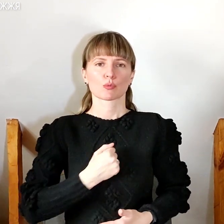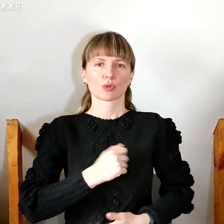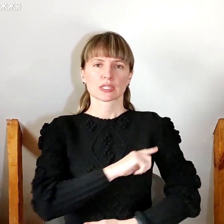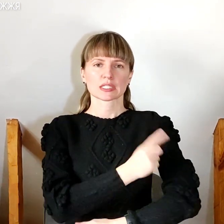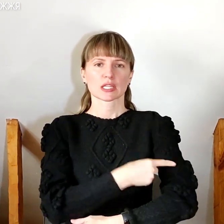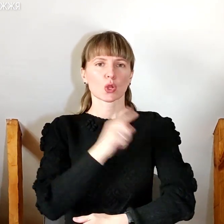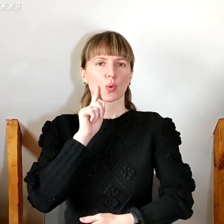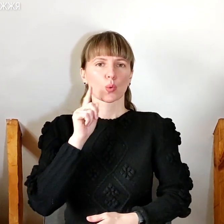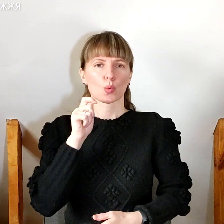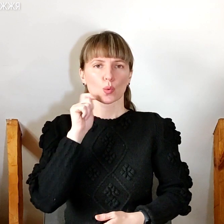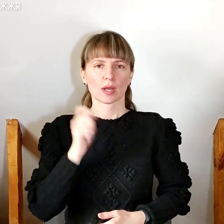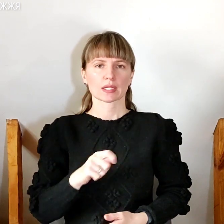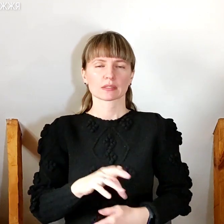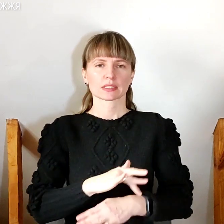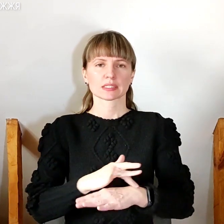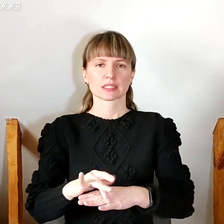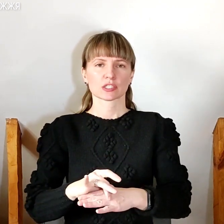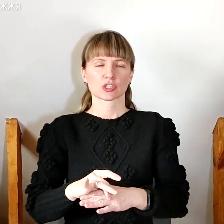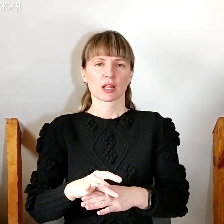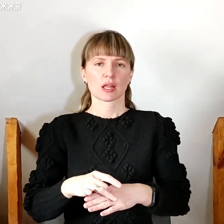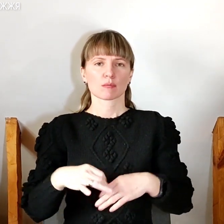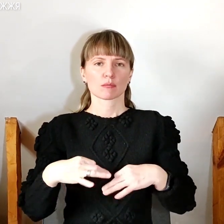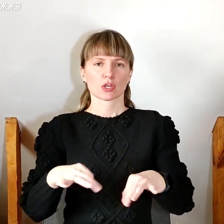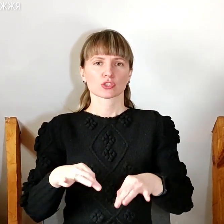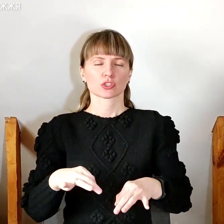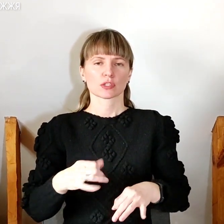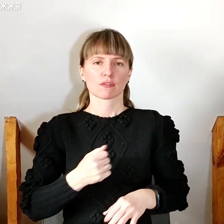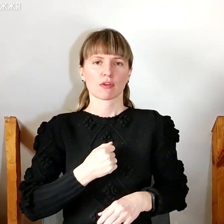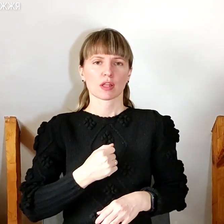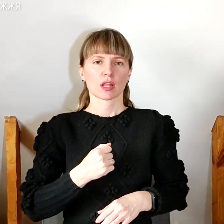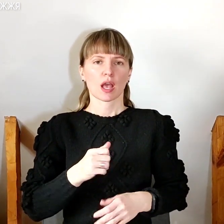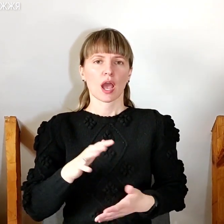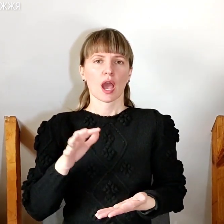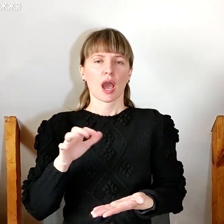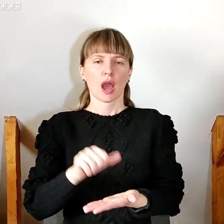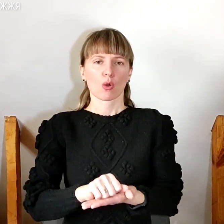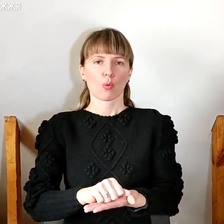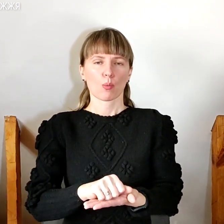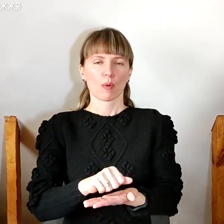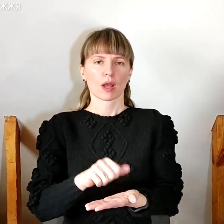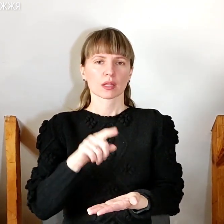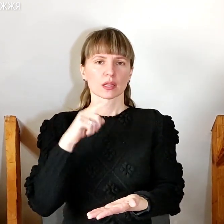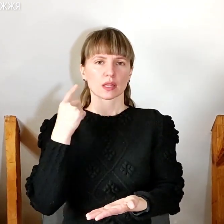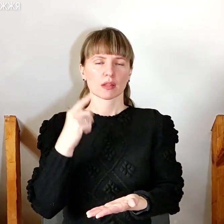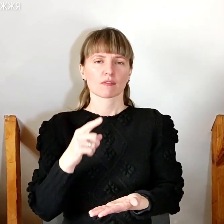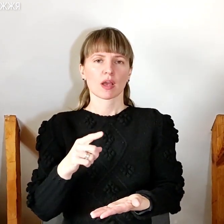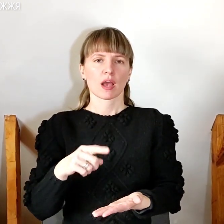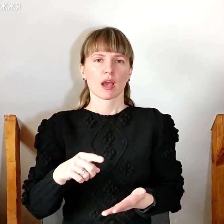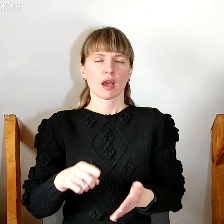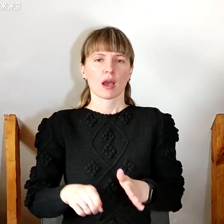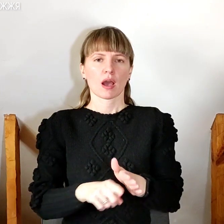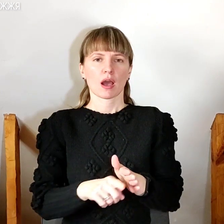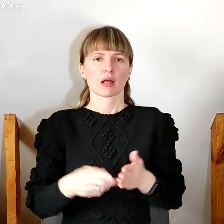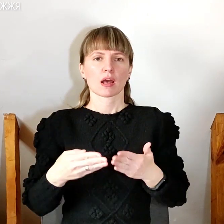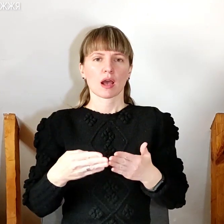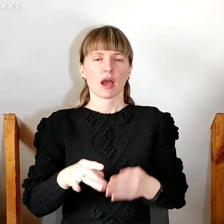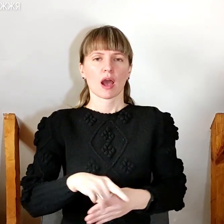окупантів на території Бердянського аеродрому ударом тактичного ракетного комплексу «Точка-У». Оперативний штаб